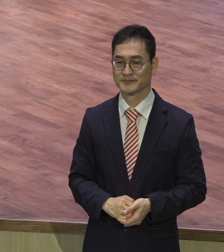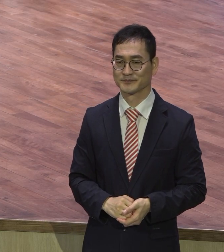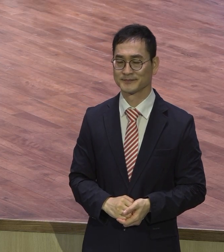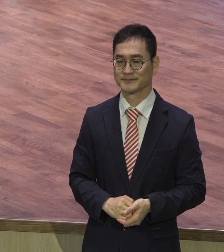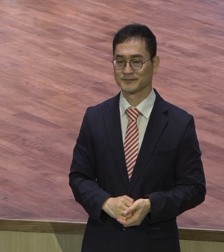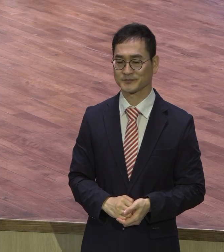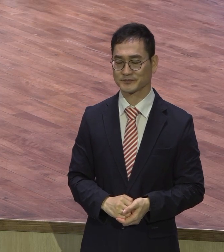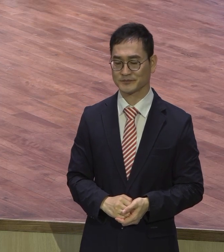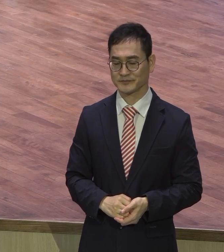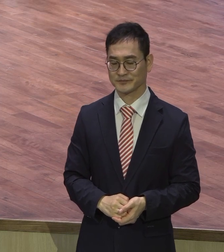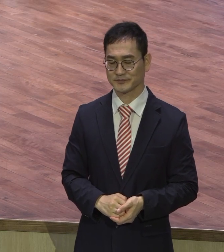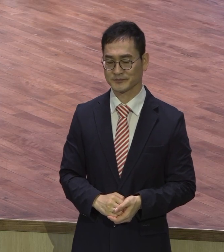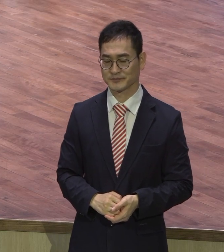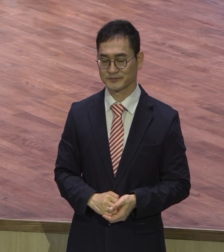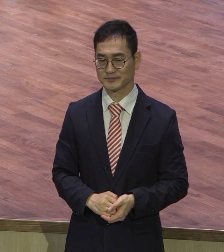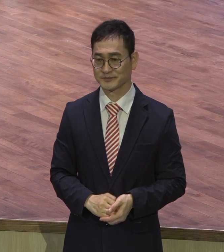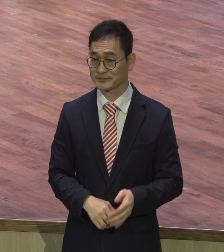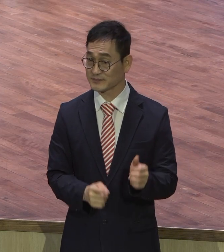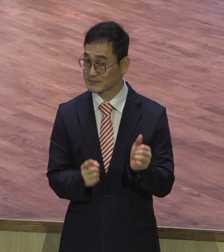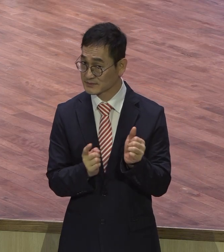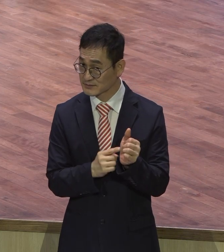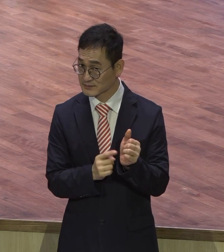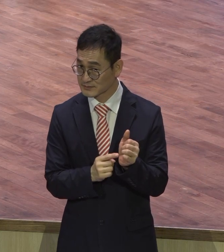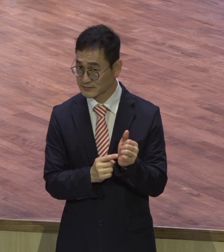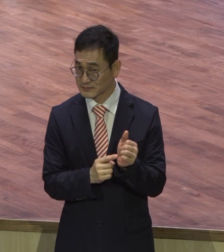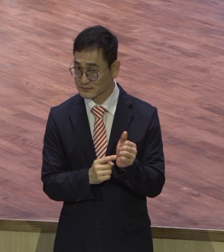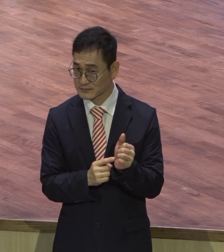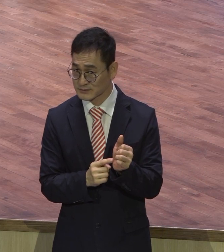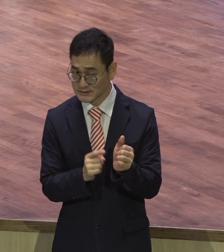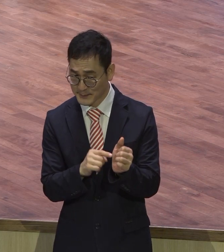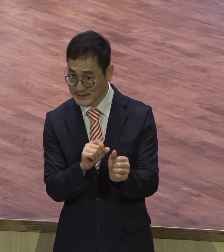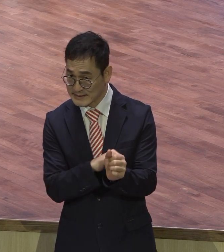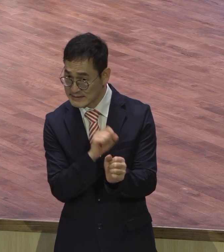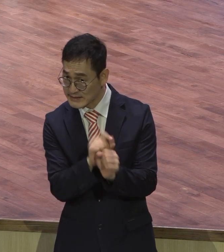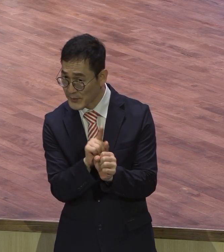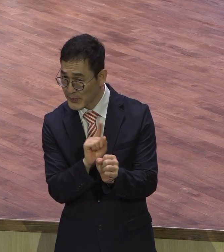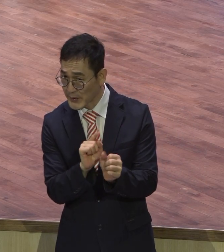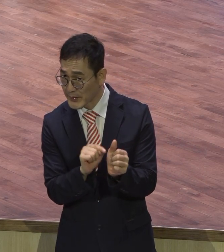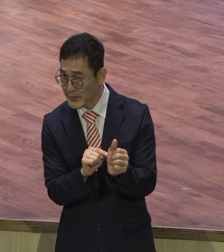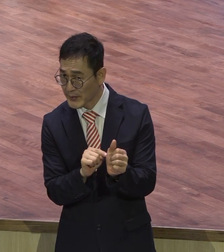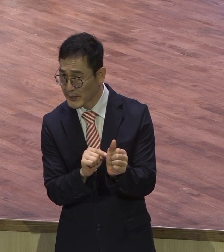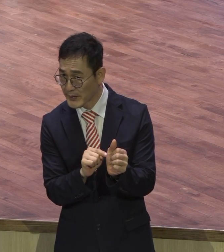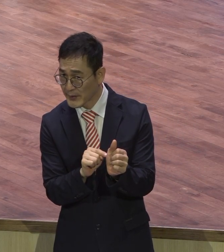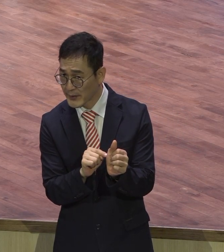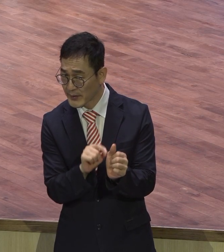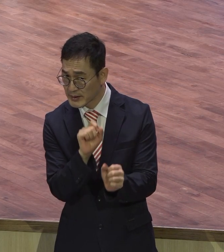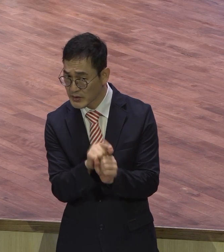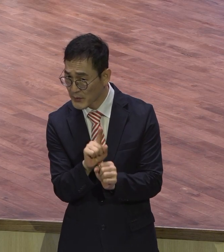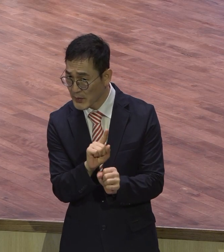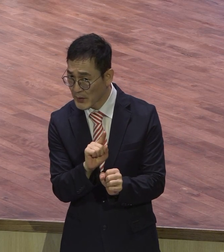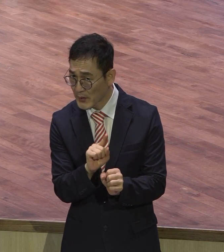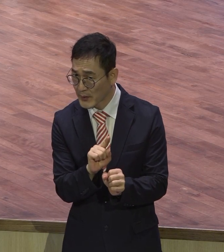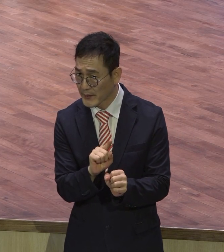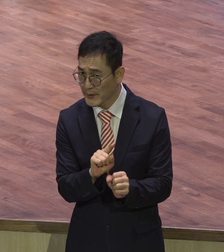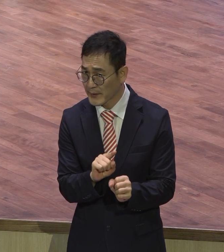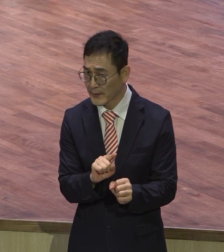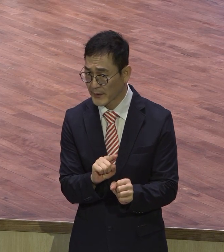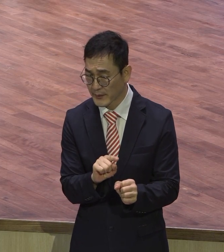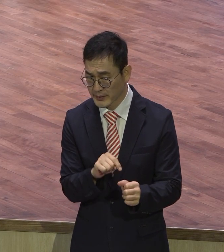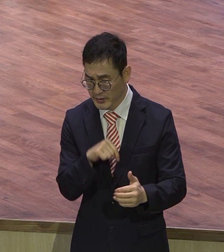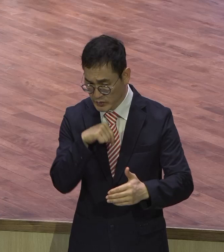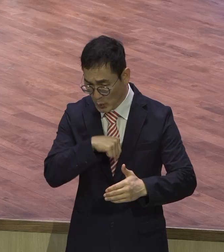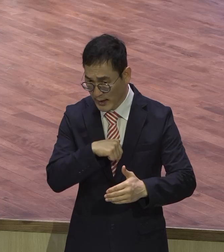특별히 마태에게는 아주 독특한 그러한 중요한 잠재력을 가진